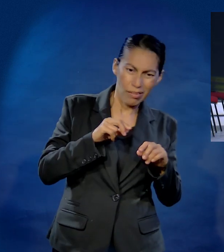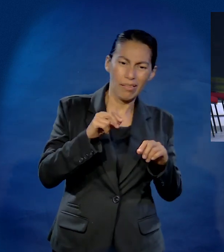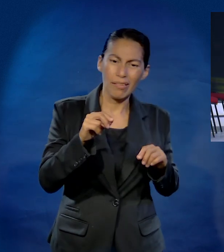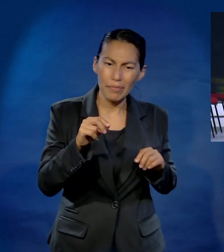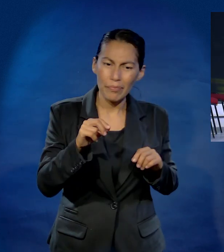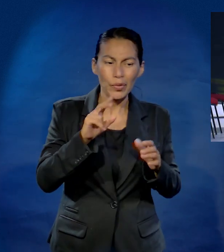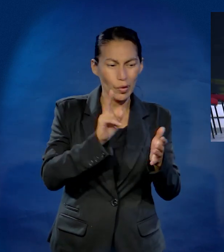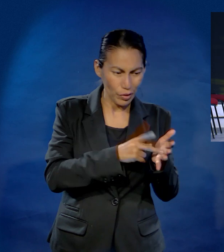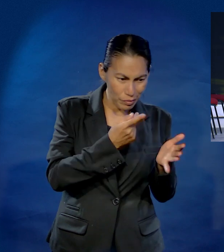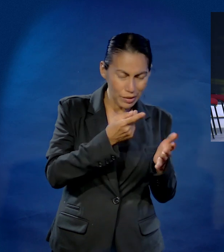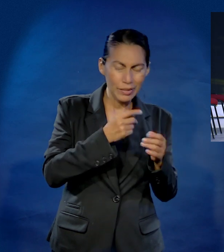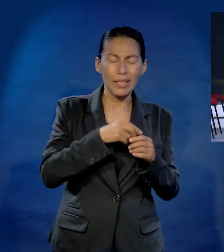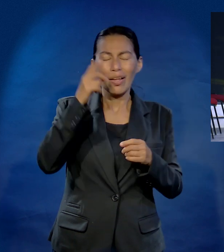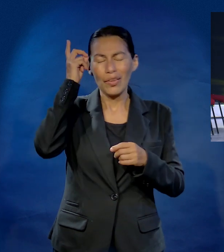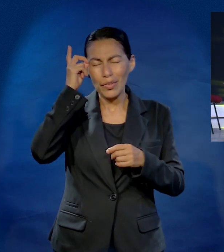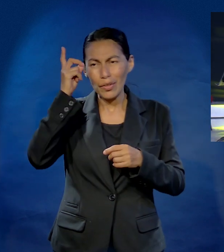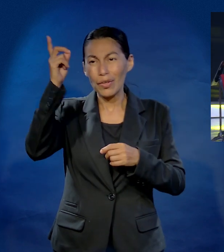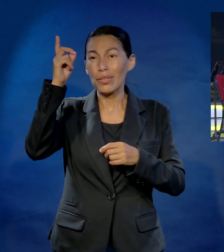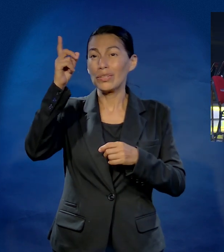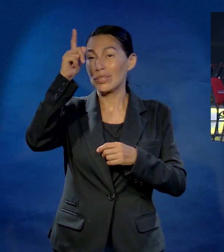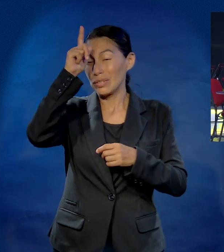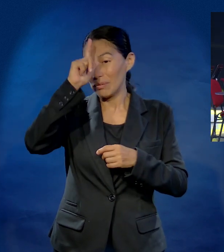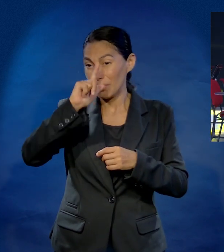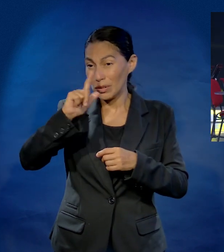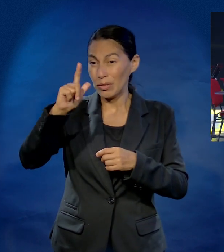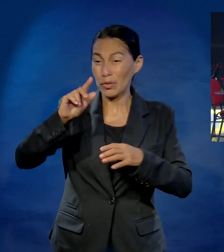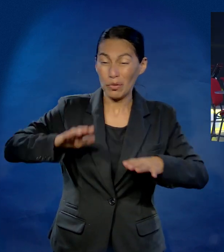un espíritu de cobardía. Y subía un escalón.